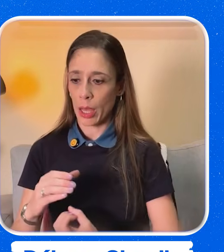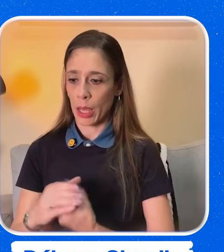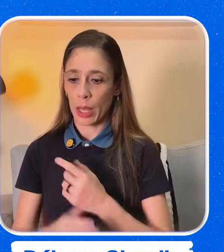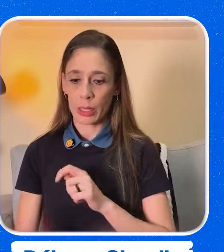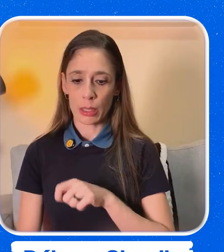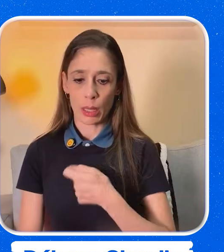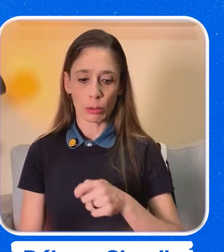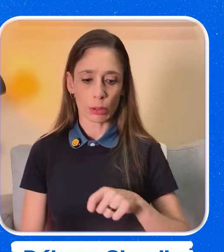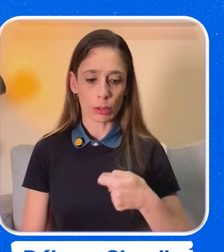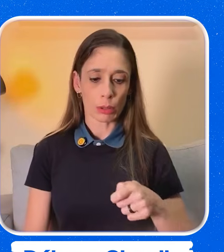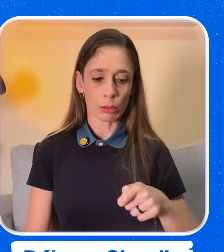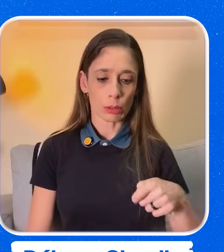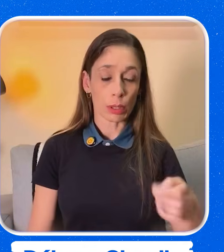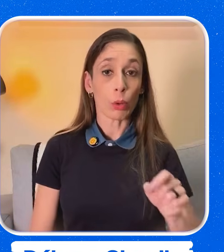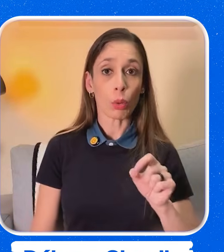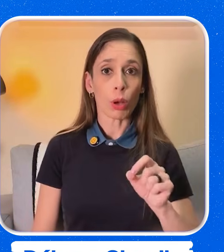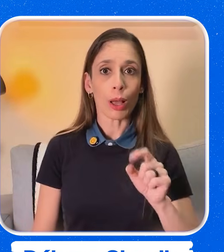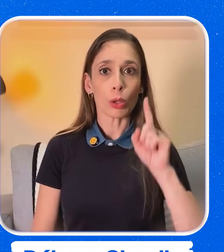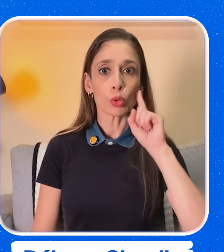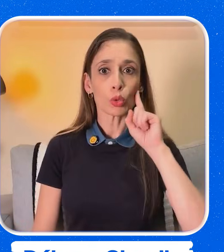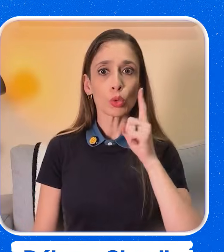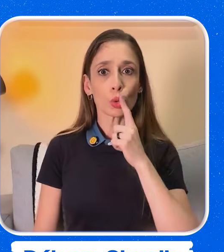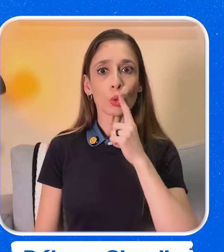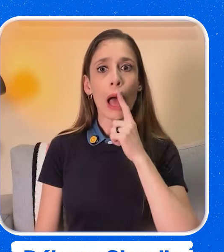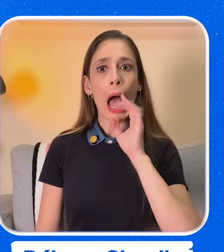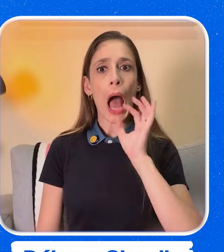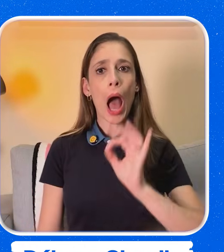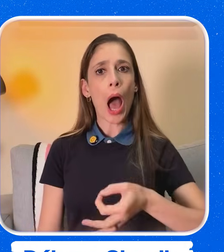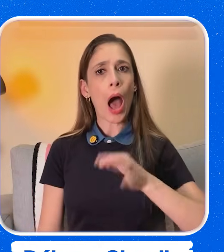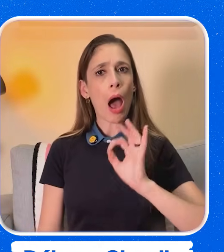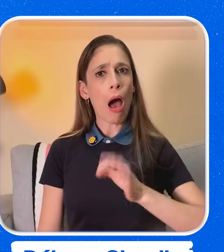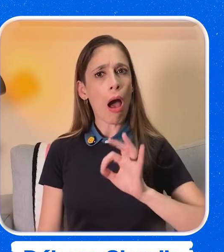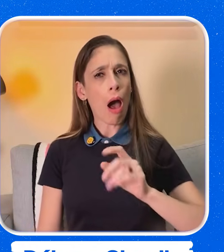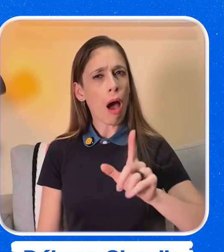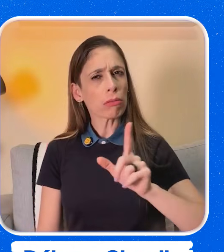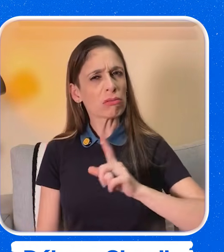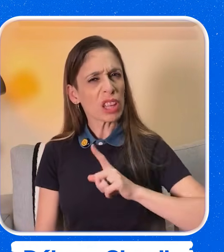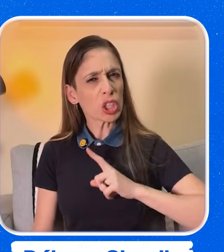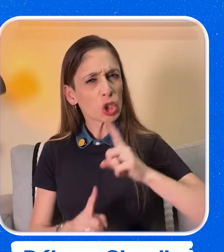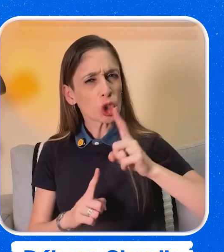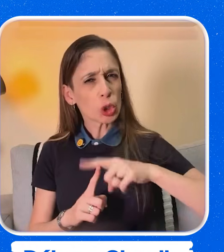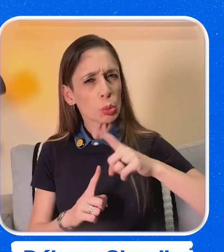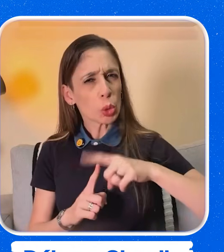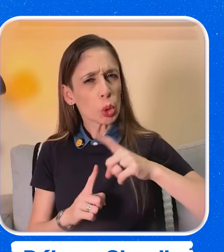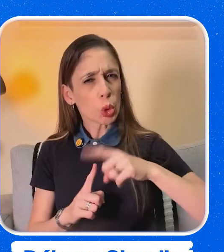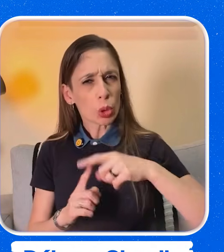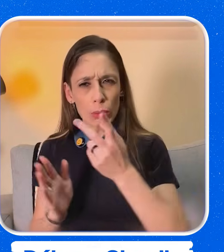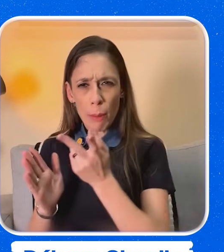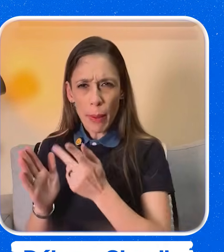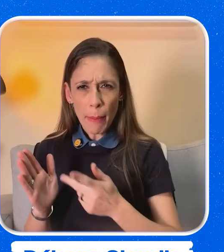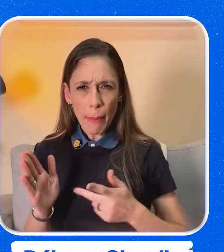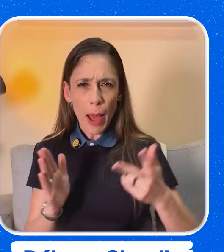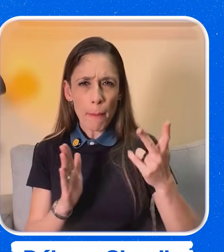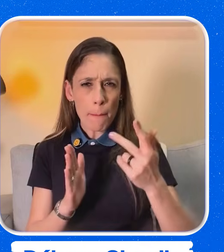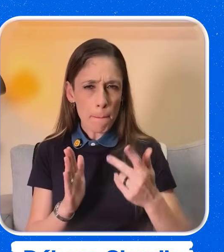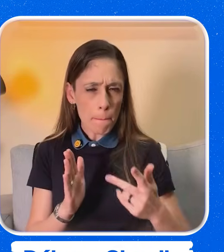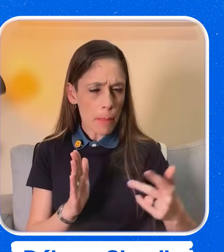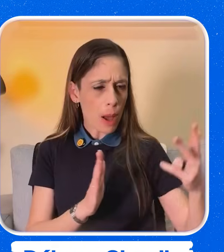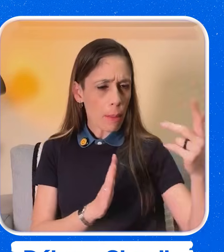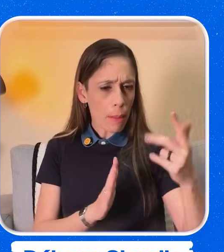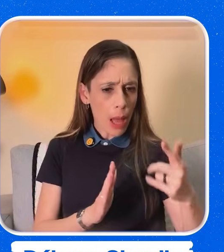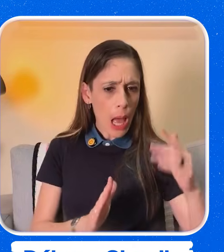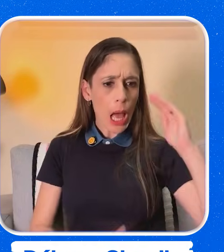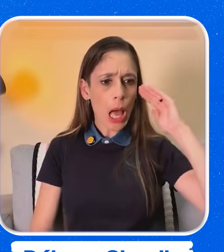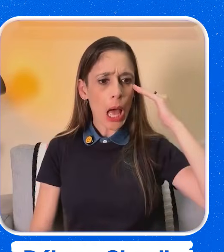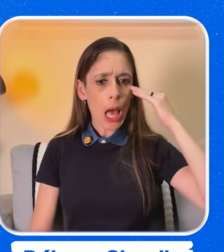que a pessoa surda entenda que existem diversos estilos e que ela pode escolher um desses estilos, né? Porque se ela